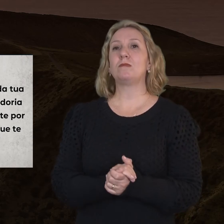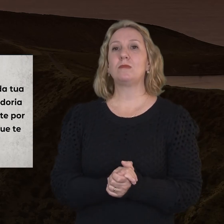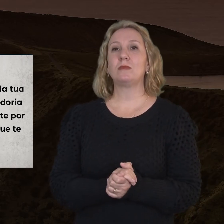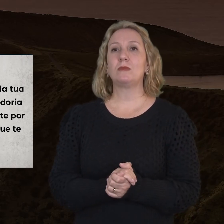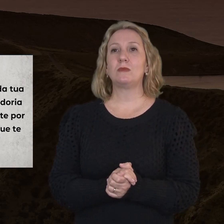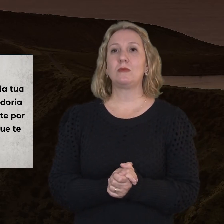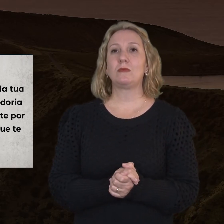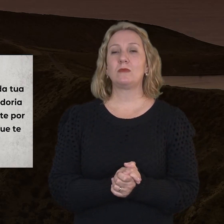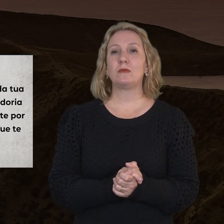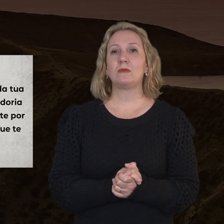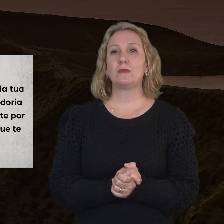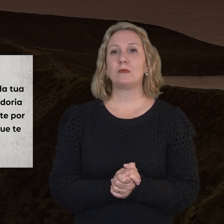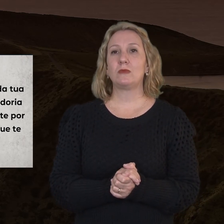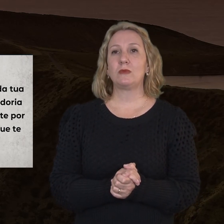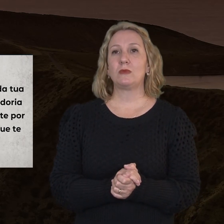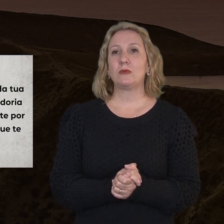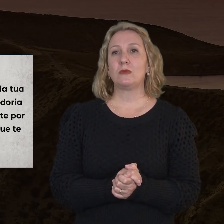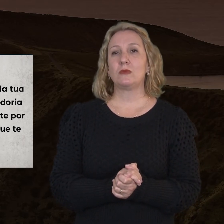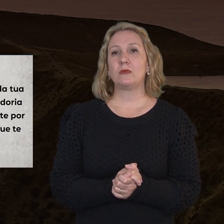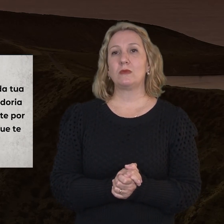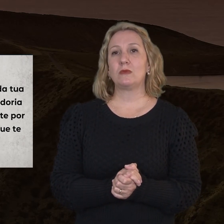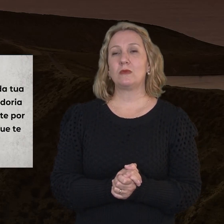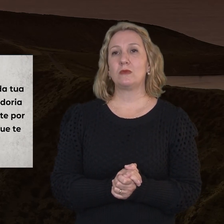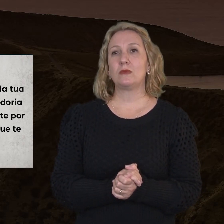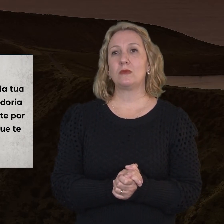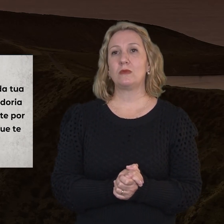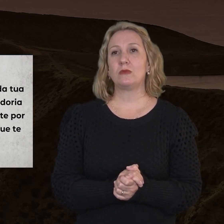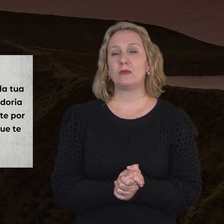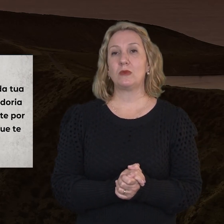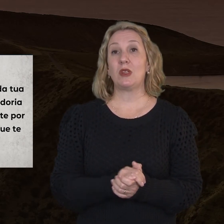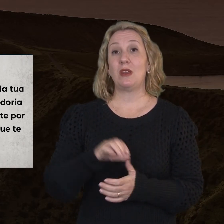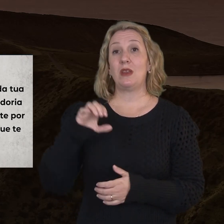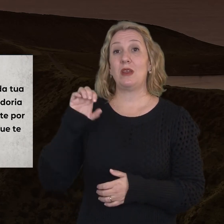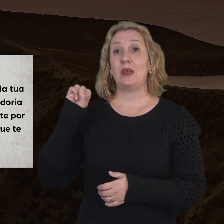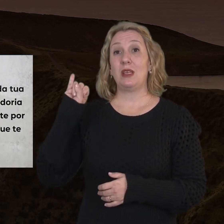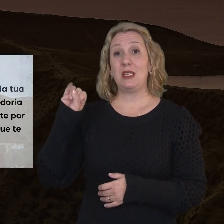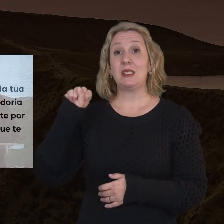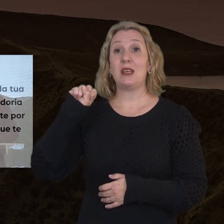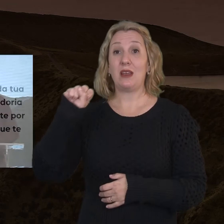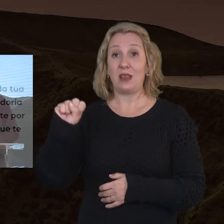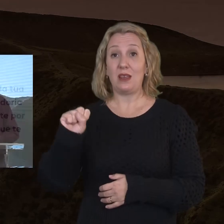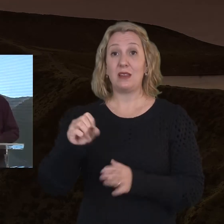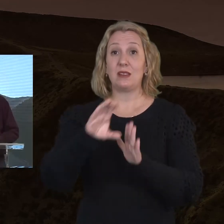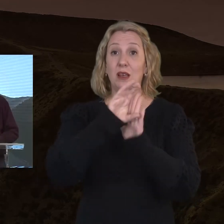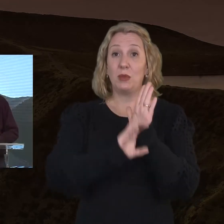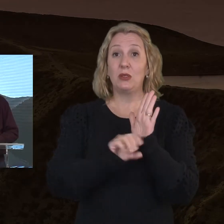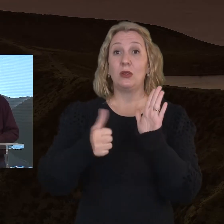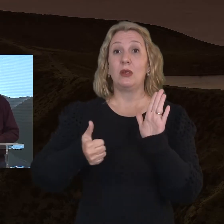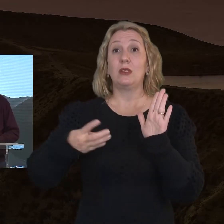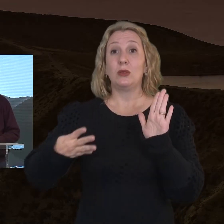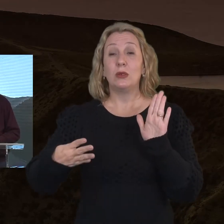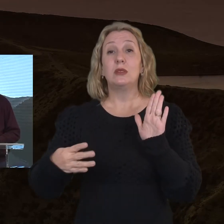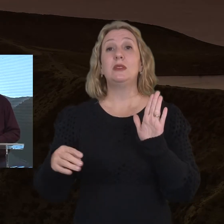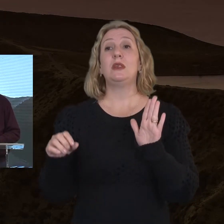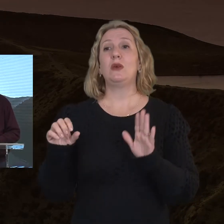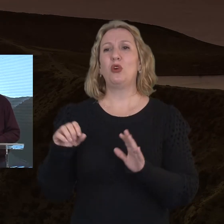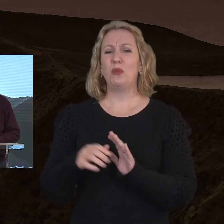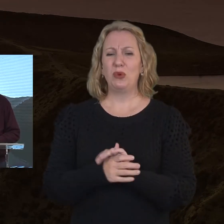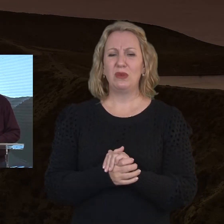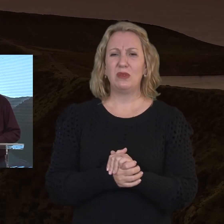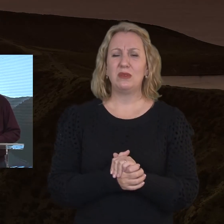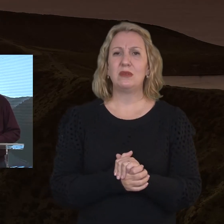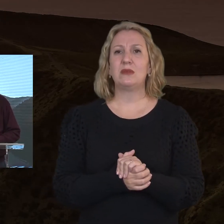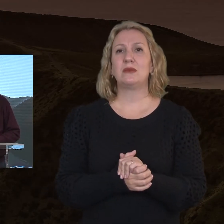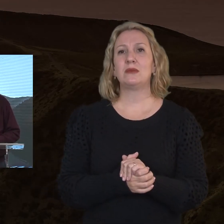contra satanás o tanto isso isaías 14 como ezequiel 28 falam da rebelião de satanás